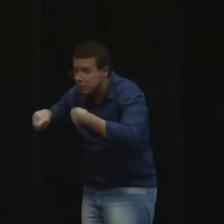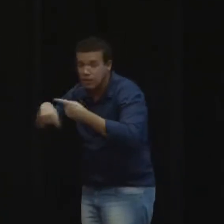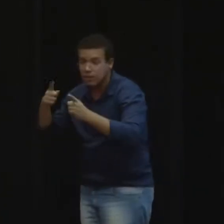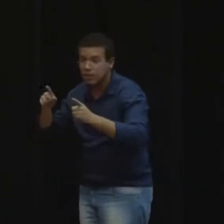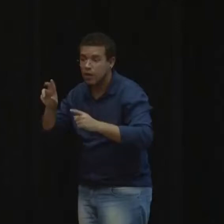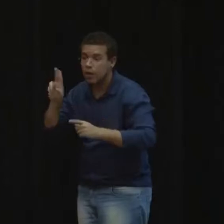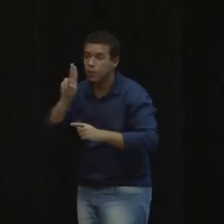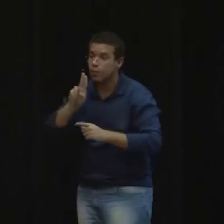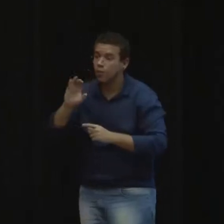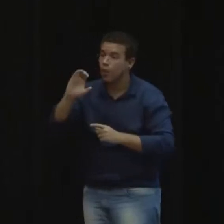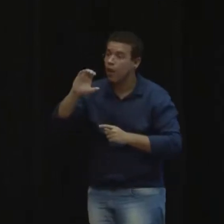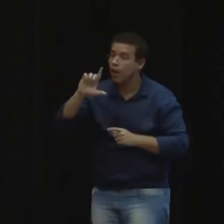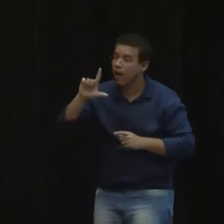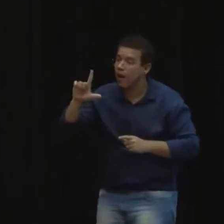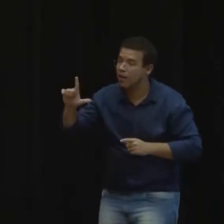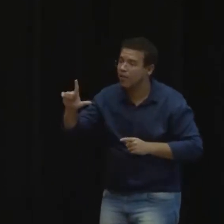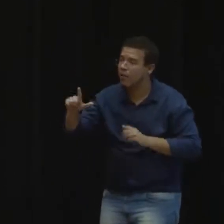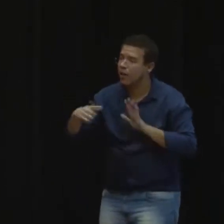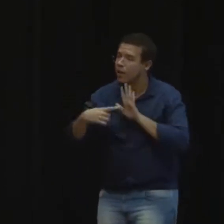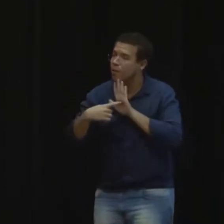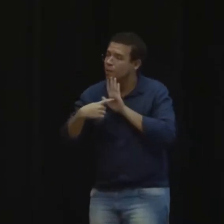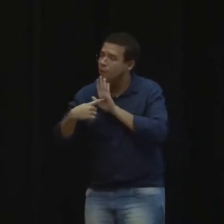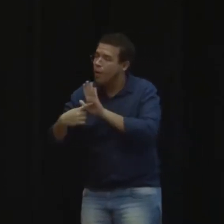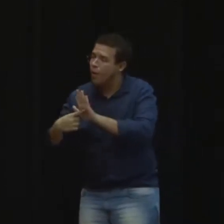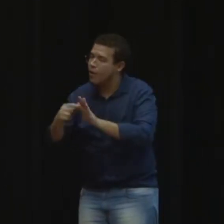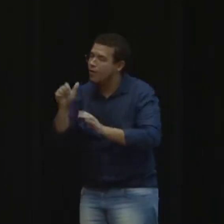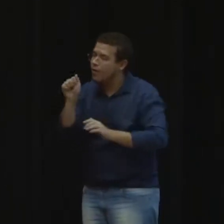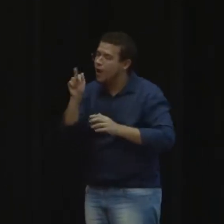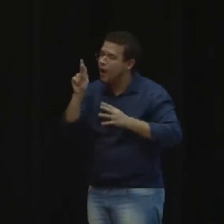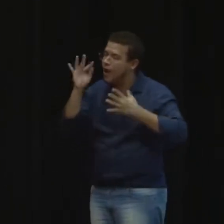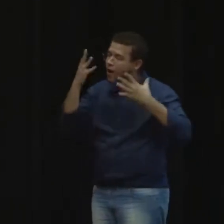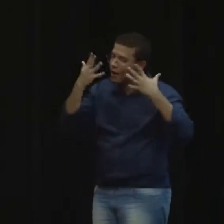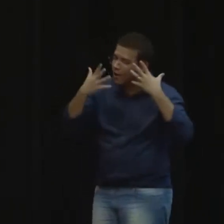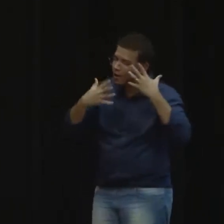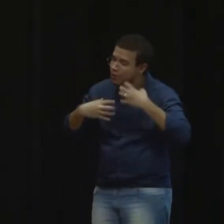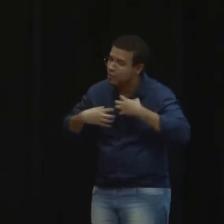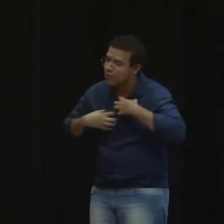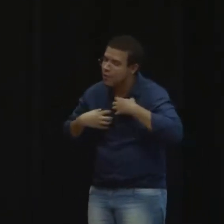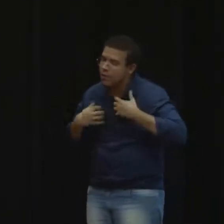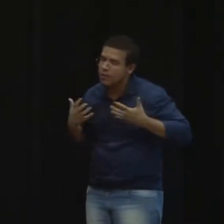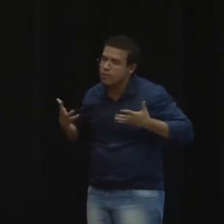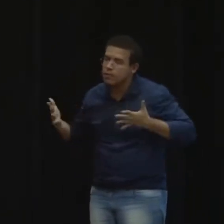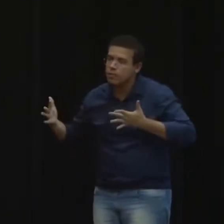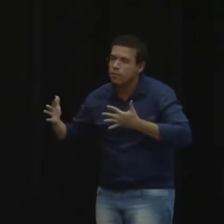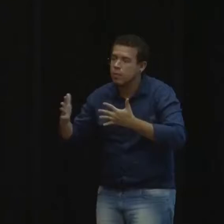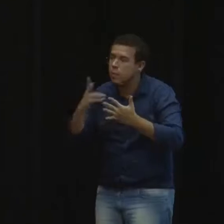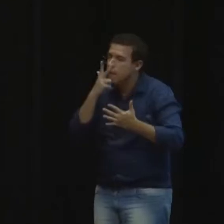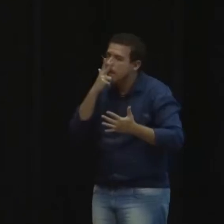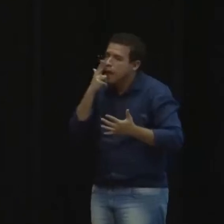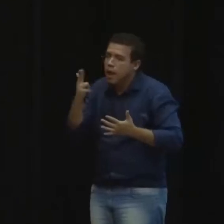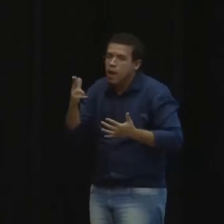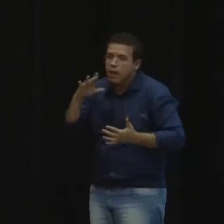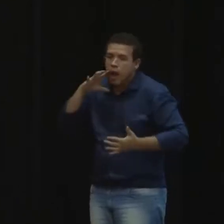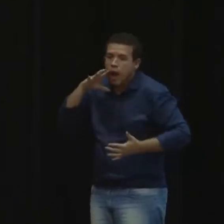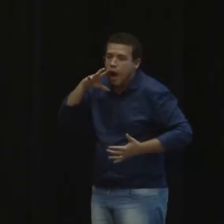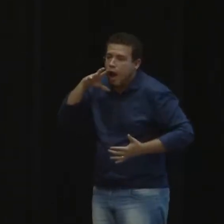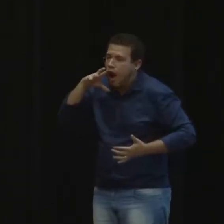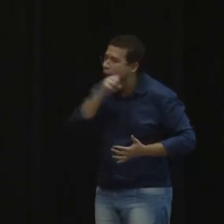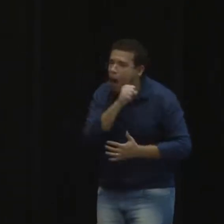eu percebi que eles não usavam sinais, eles usavam mais classificadores e a arte e o corpo para